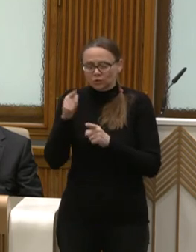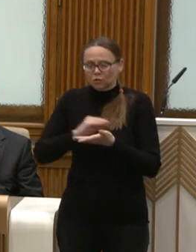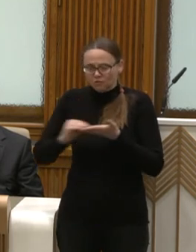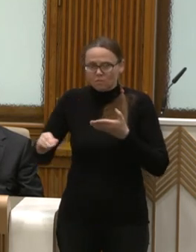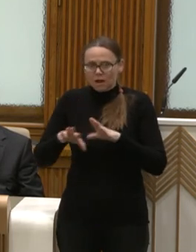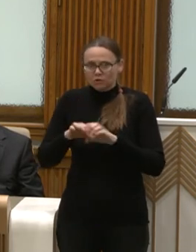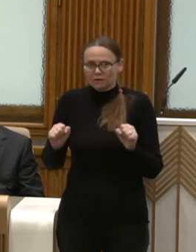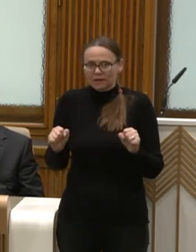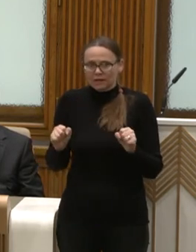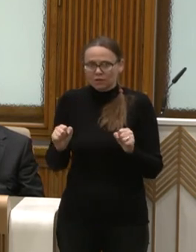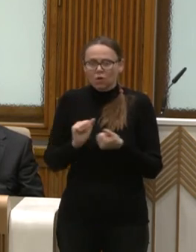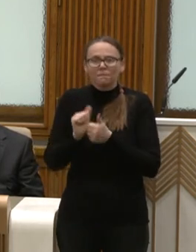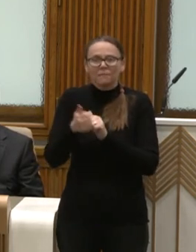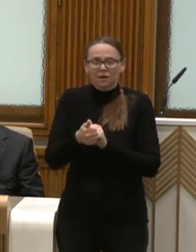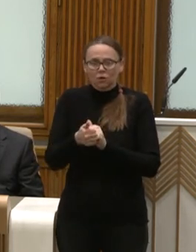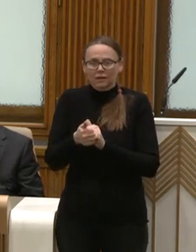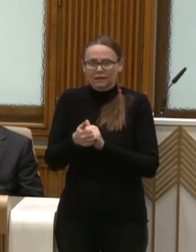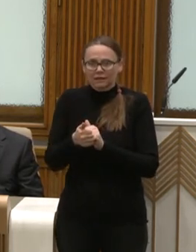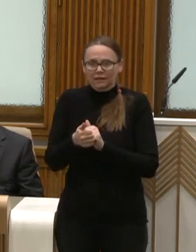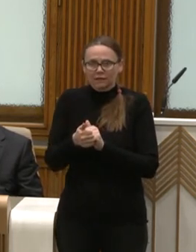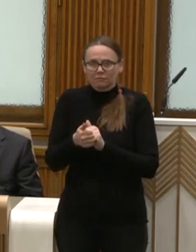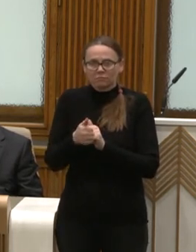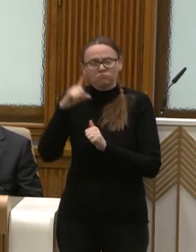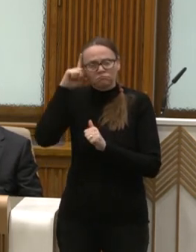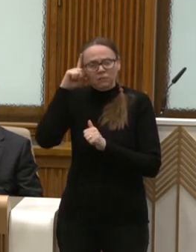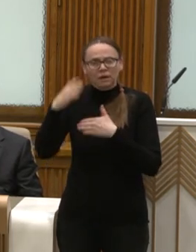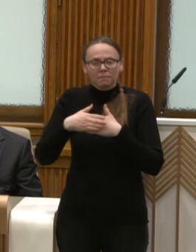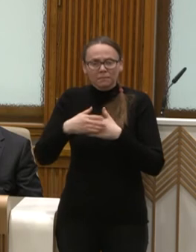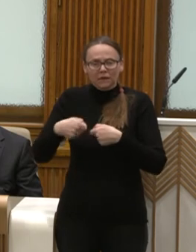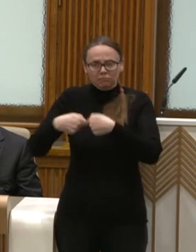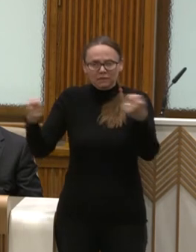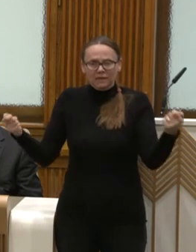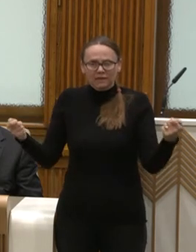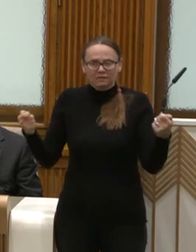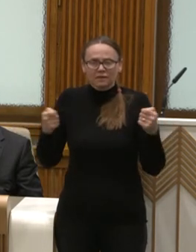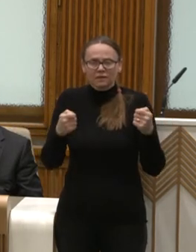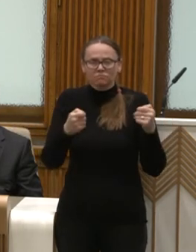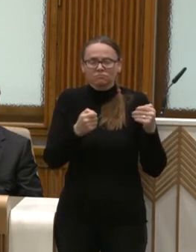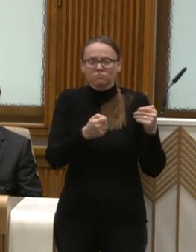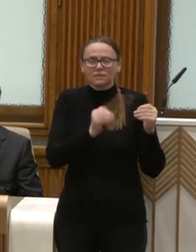formalno, prioritete pri delitvi zaščitnih sredstev.